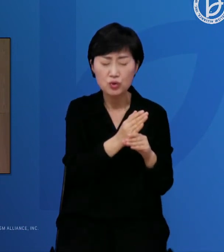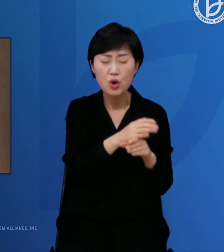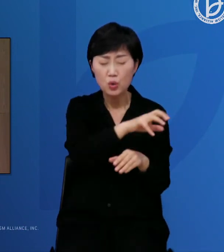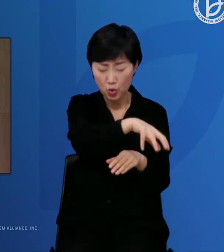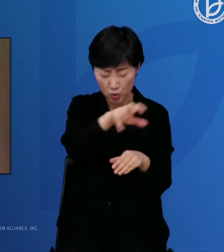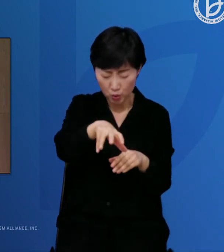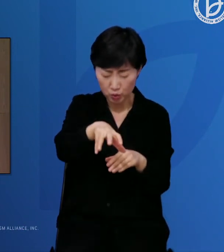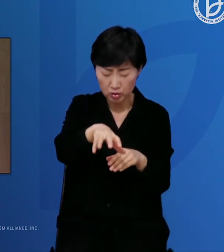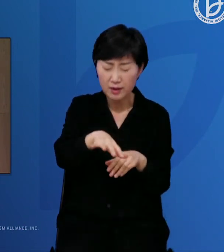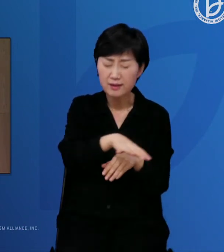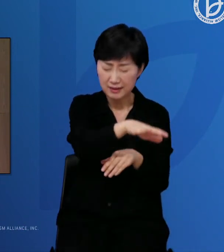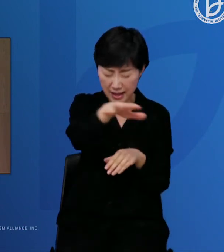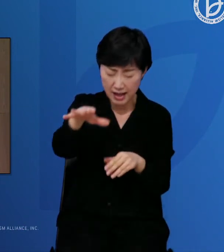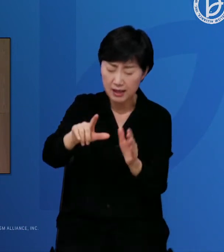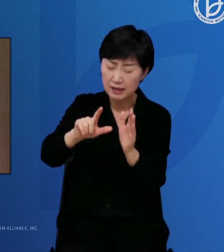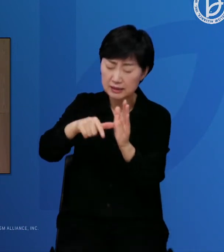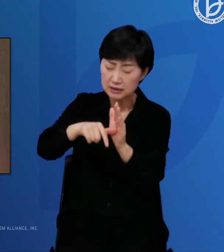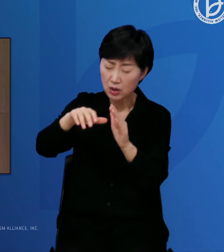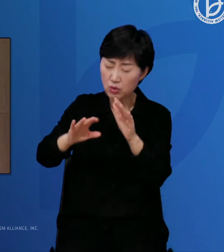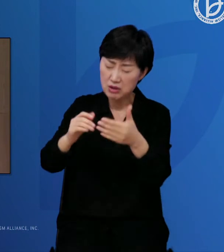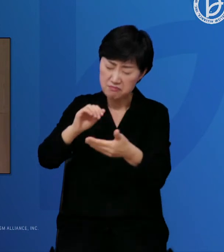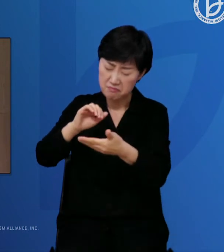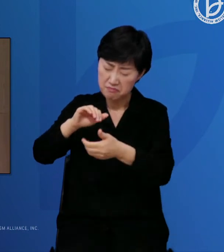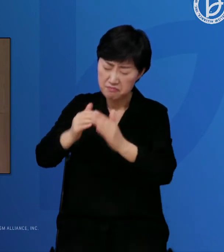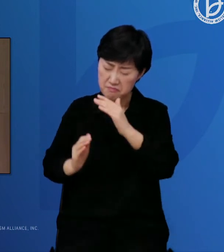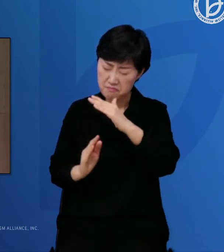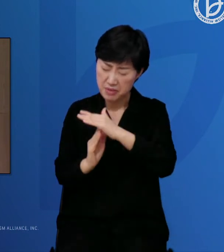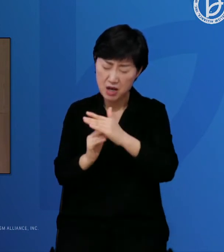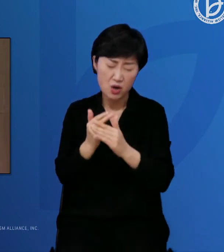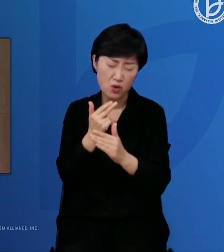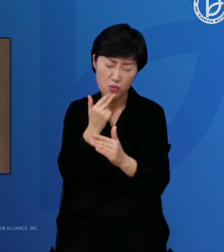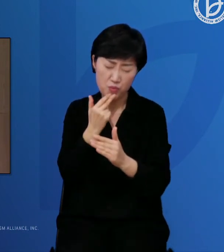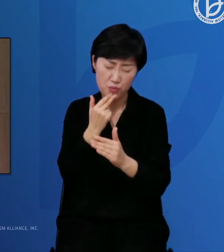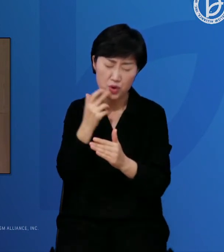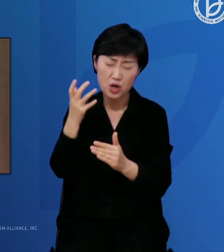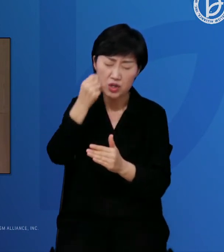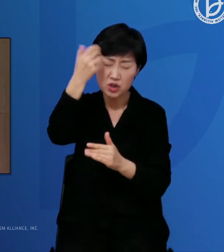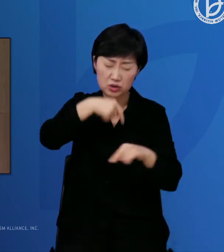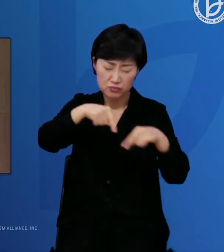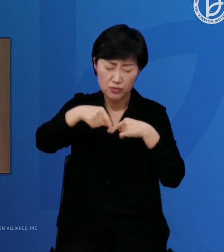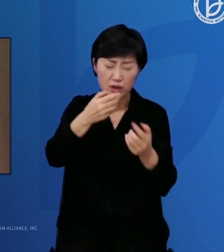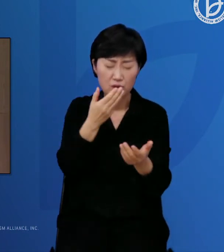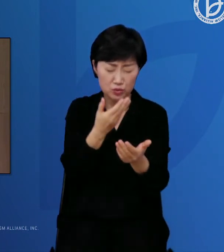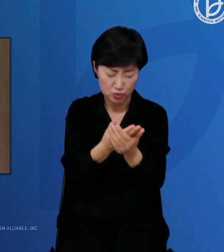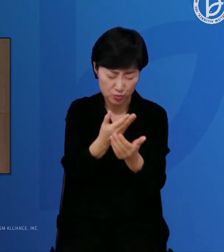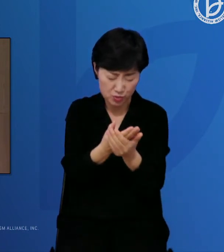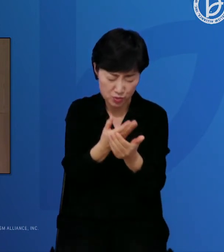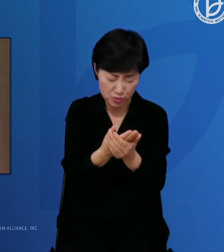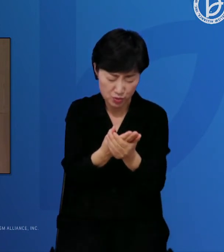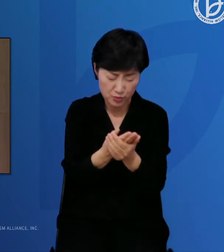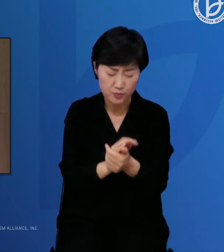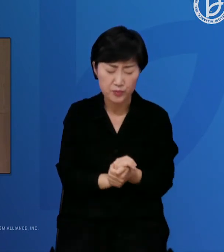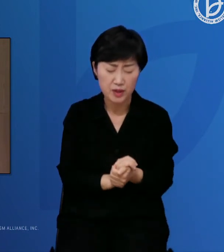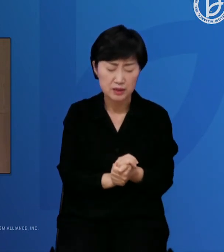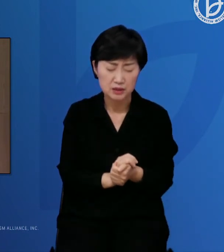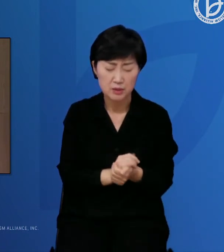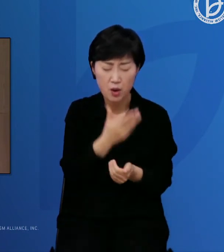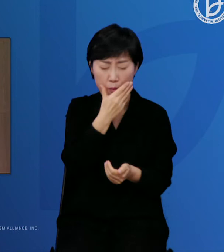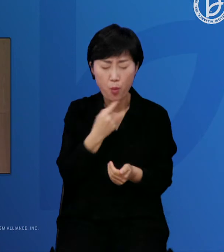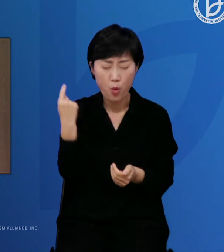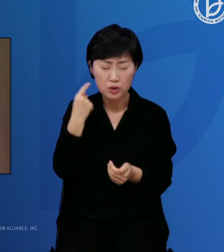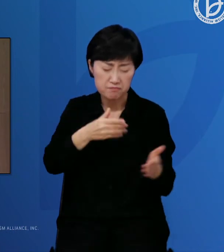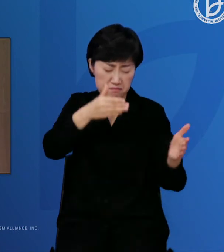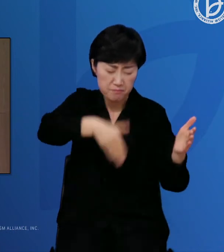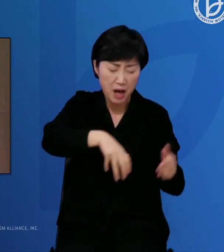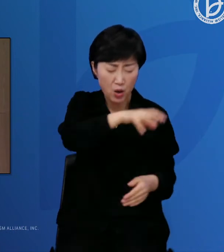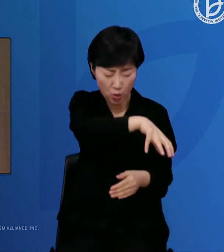현장에도 시공간을 초월하여 성령으로 역사하여 주옵소서. 사각지대, 재앙지대에 이 말씀이 링크되어 에스겔